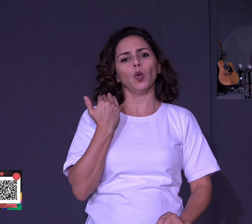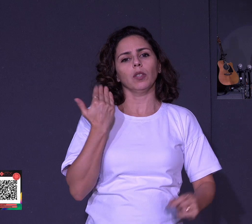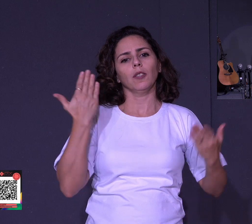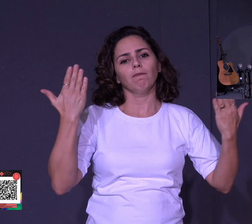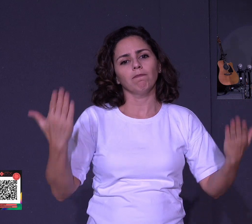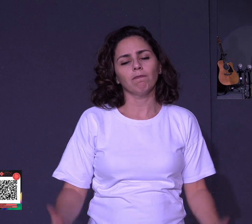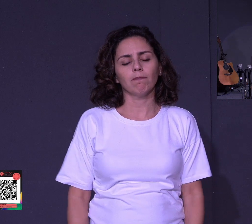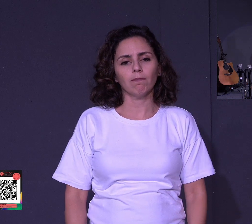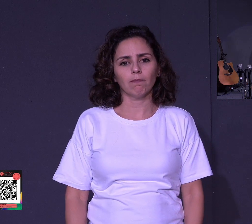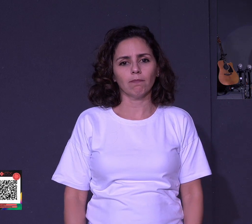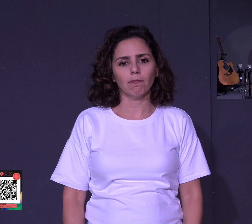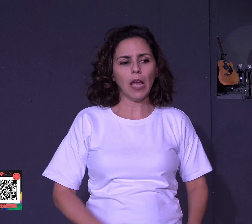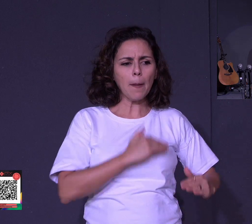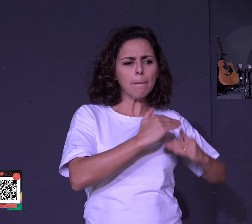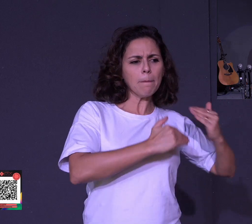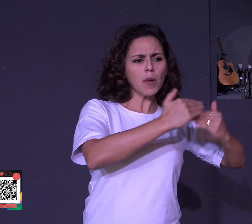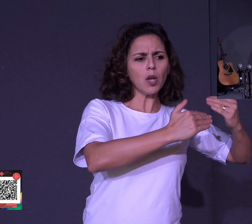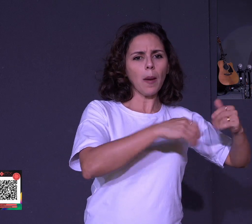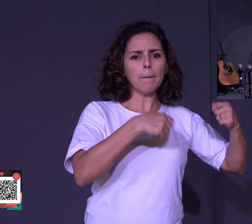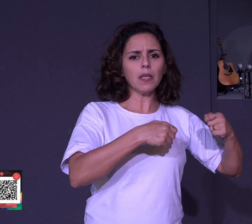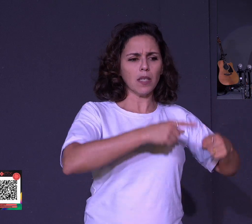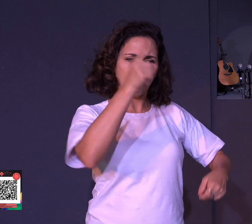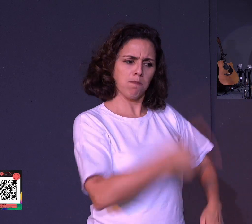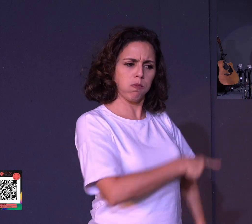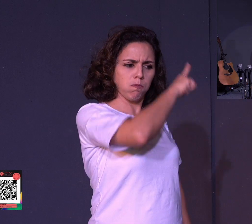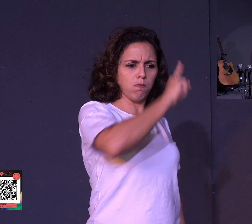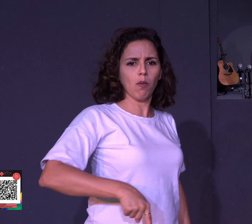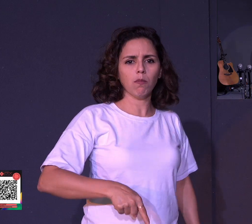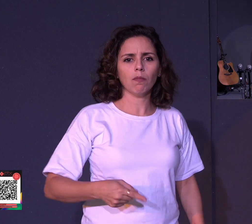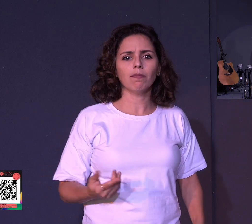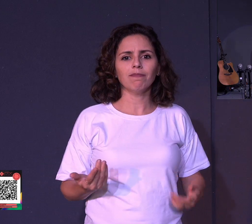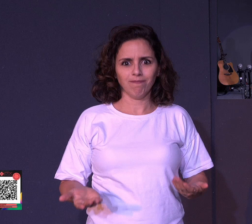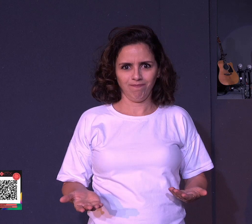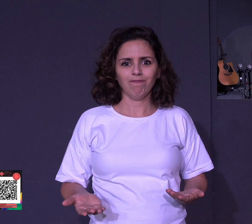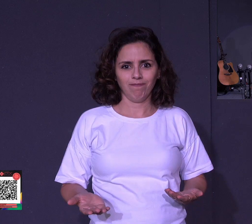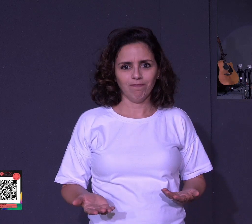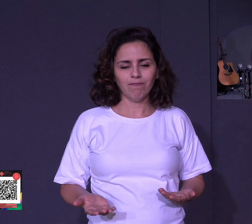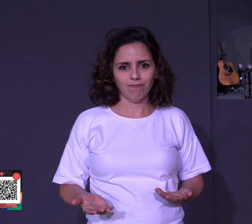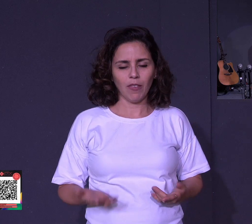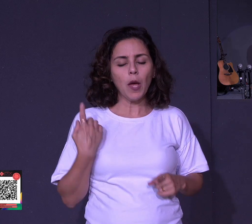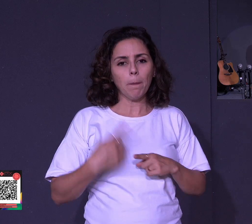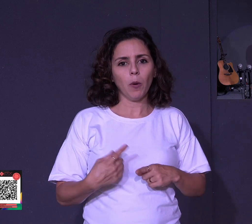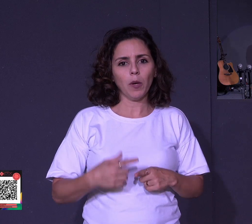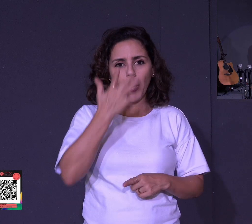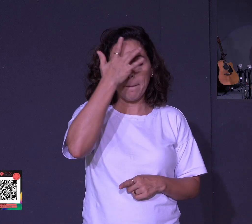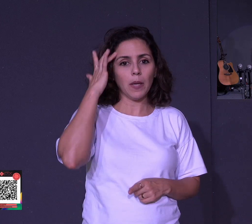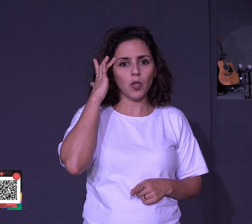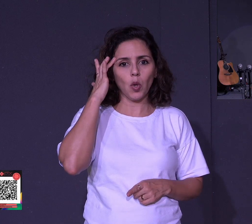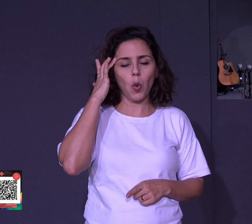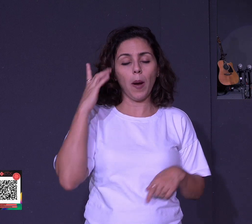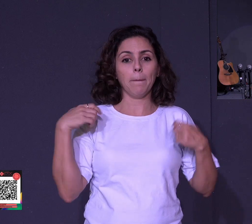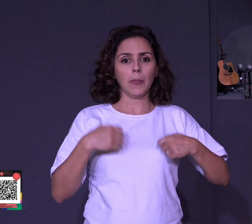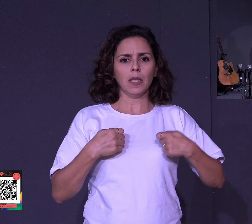interrompido. E quando a pessoa não resiste a esse pensamento, mas se entrega a ele, então ocorre um planejamento